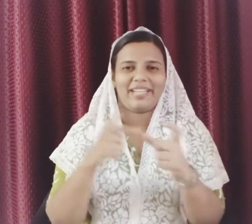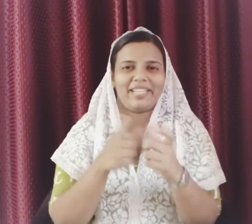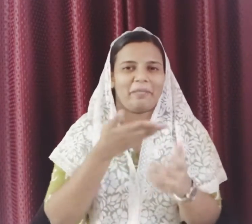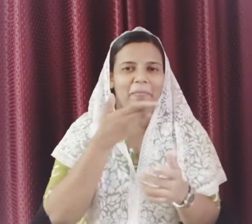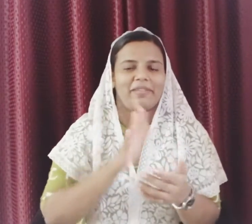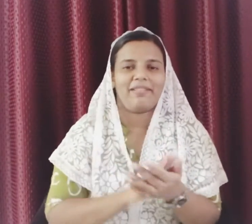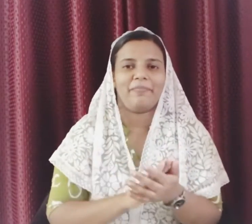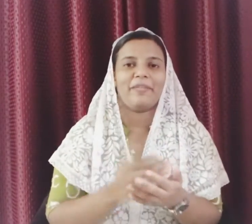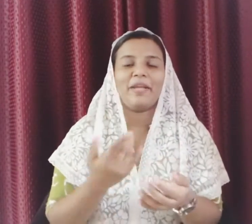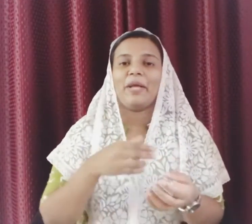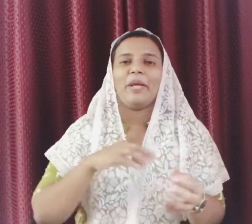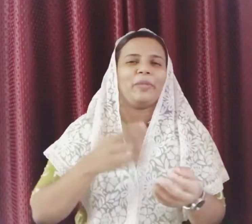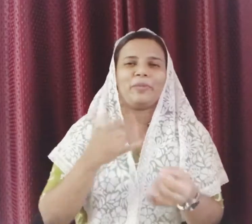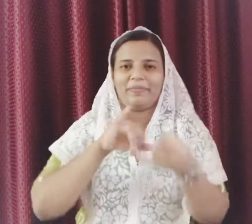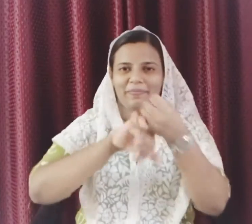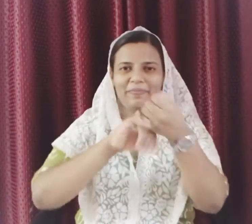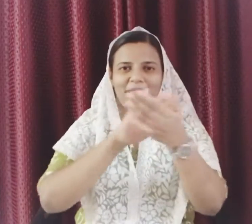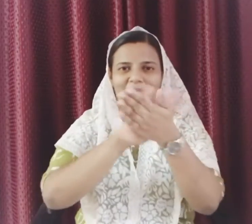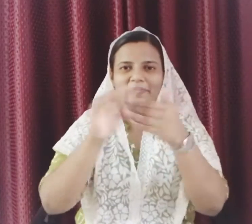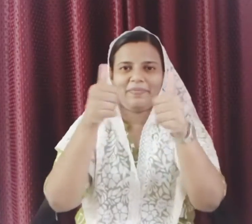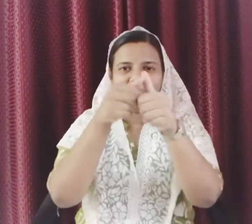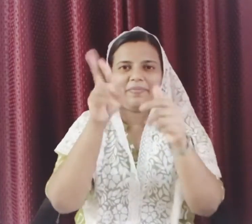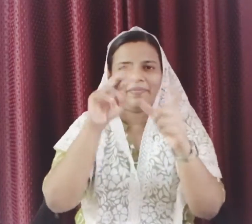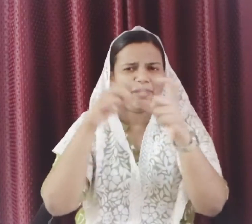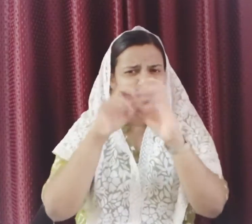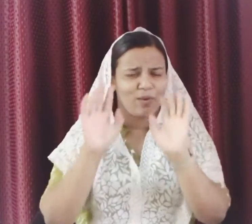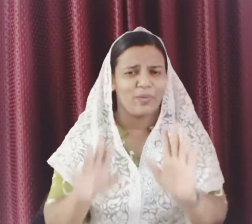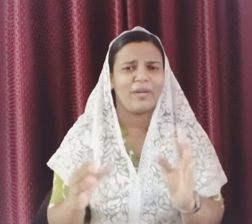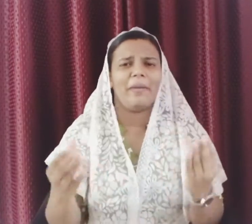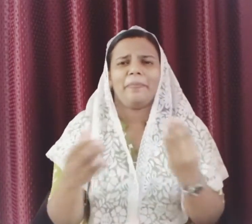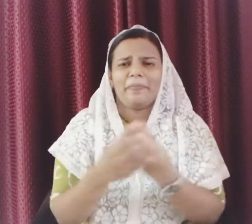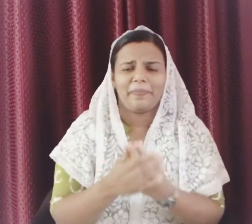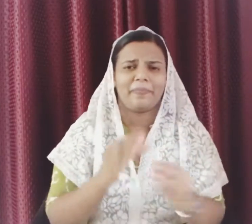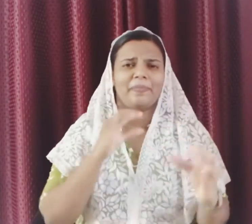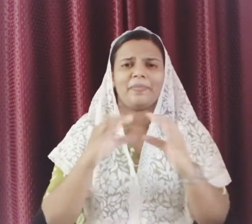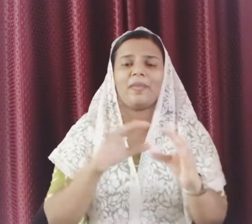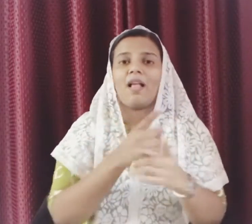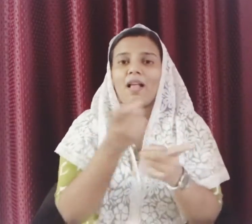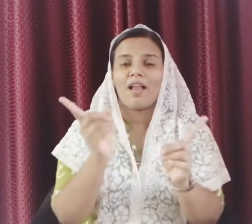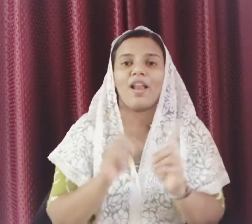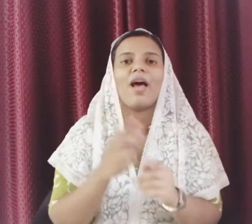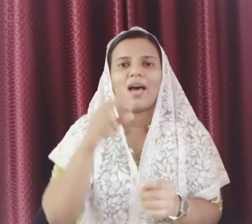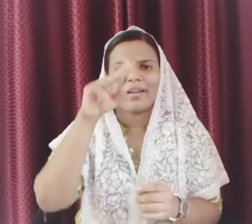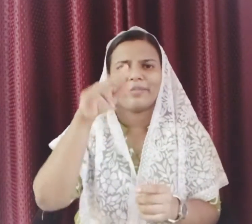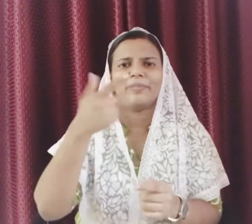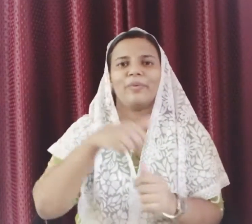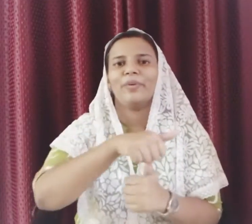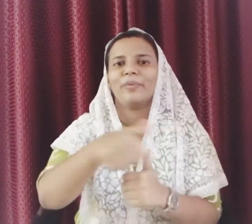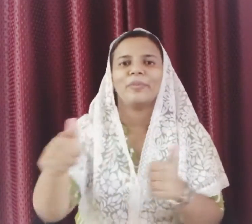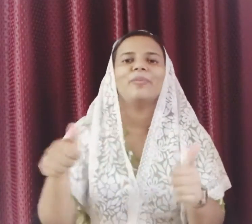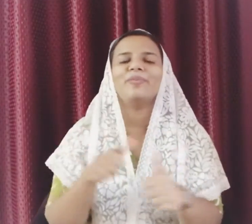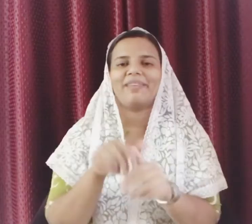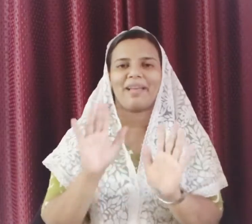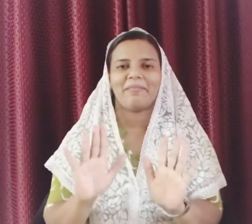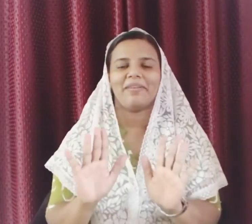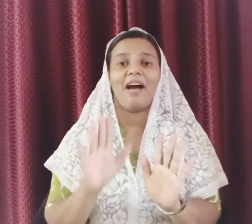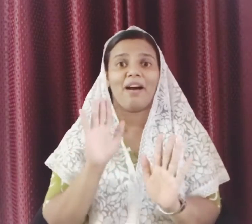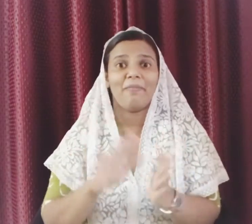അപ്പോൾ ഷെയറിംഗ് ഉണ്ട്, പാർട്ടിസിപ്പേഷൻ ഉണ്ട്, ആമേൻ, കമ്മ്യൂണിയൻ ഉണ്ട്, ഇതെല്ലാം കൂടെ ചേരുന്നതാണ് കൂട്ടായ്മ എന്ന് പറയുന്നത്. ആ ഒരു അനുഭവത്തിൽ പരിശുദ്ധാത്മാവുമായിട്ട്